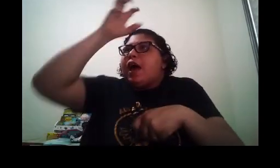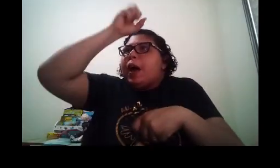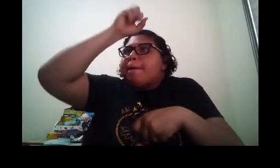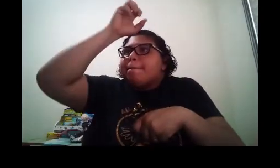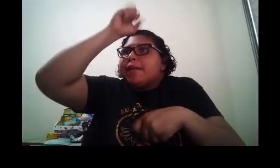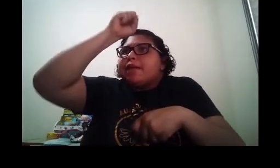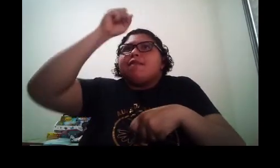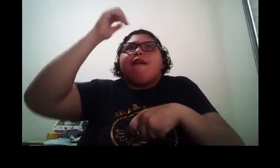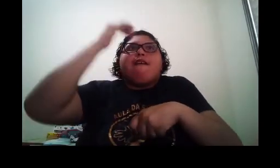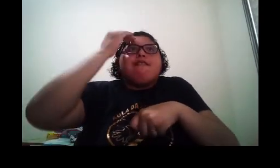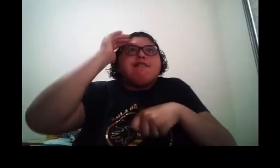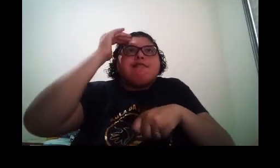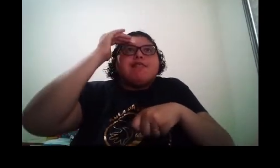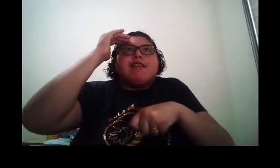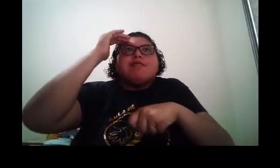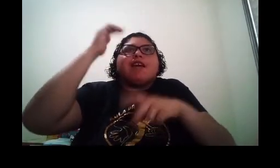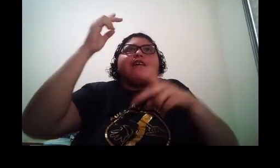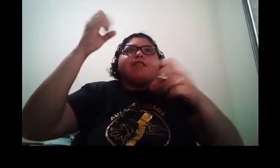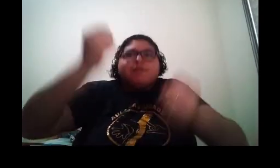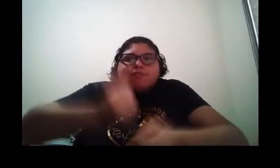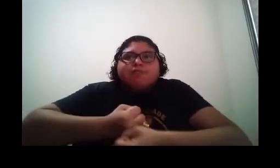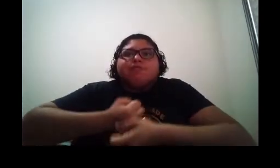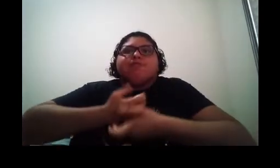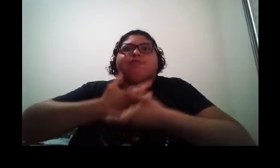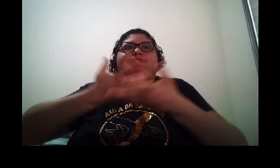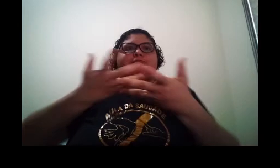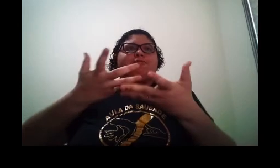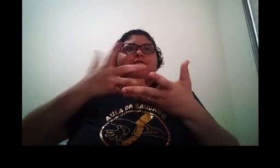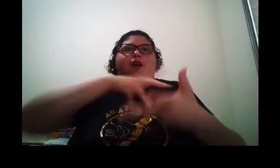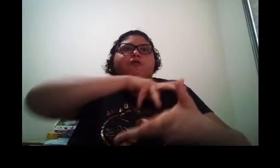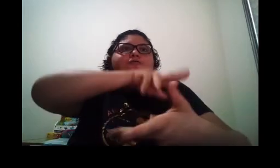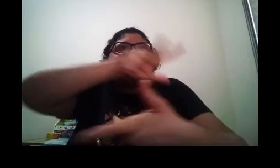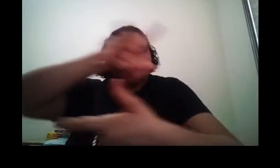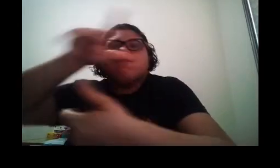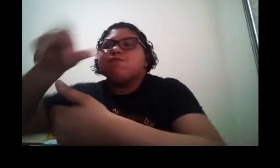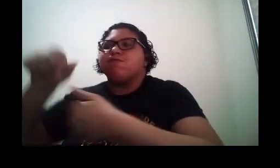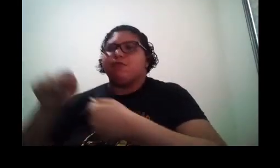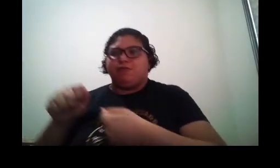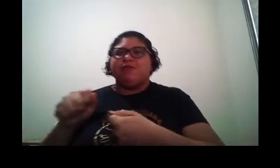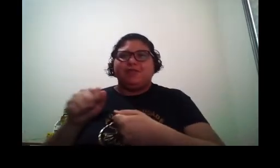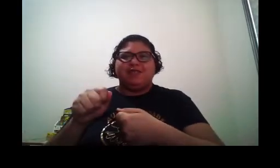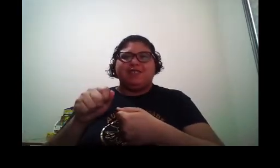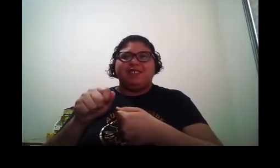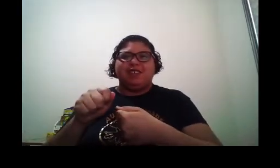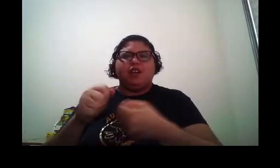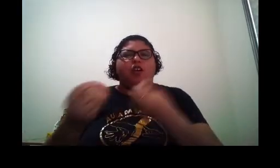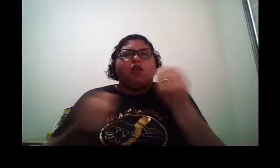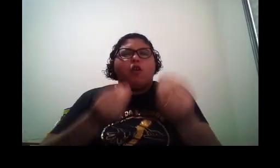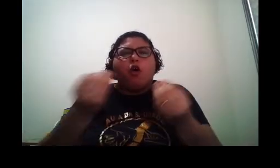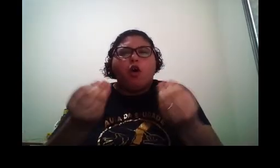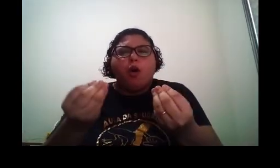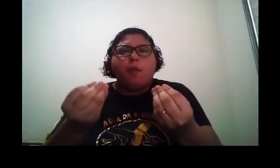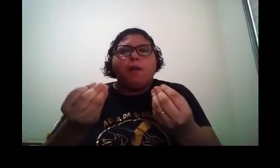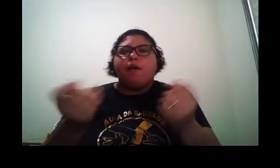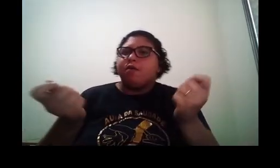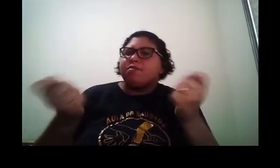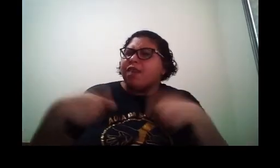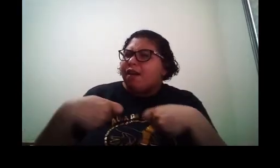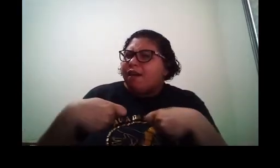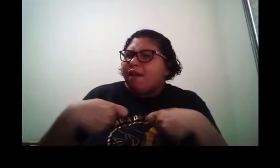se expressar e entender o mundo, né, conforme as autoras abordam. Agora, como que